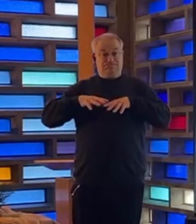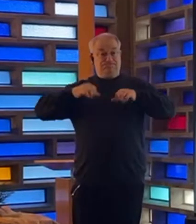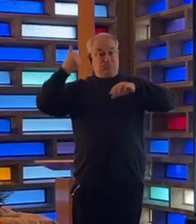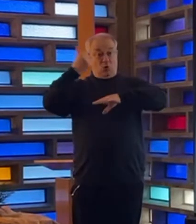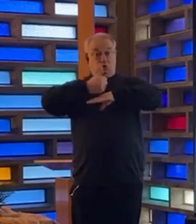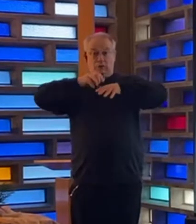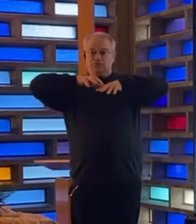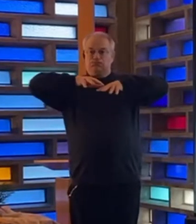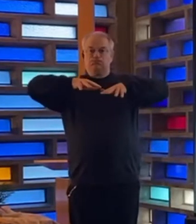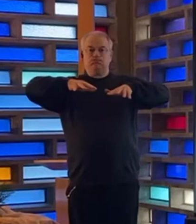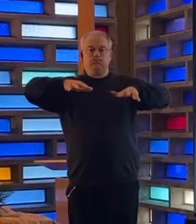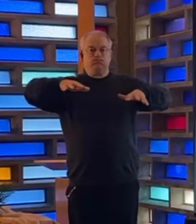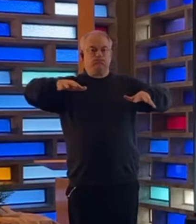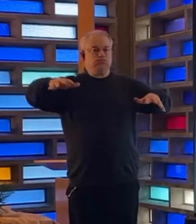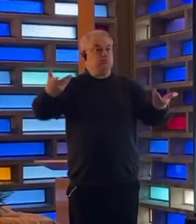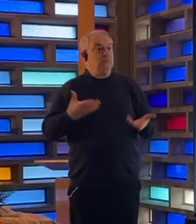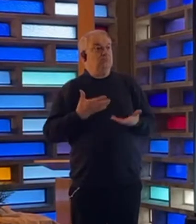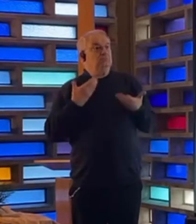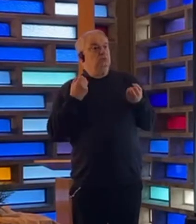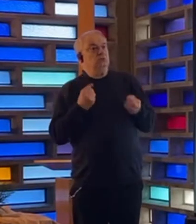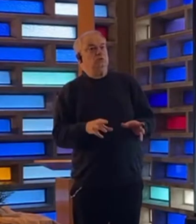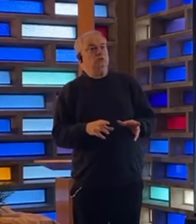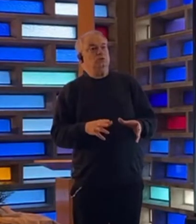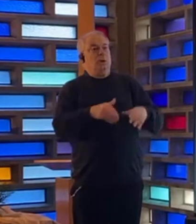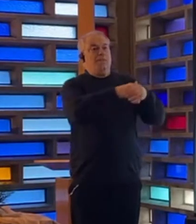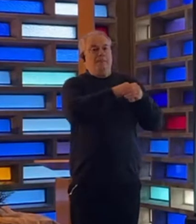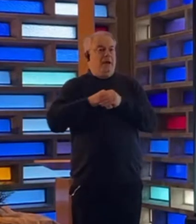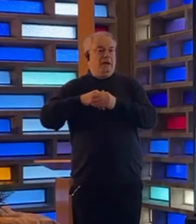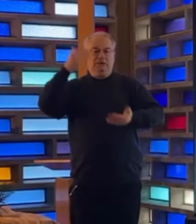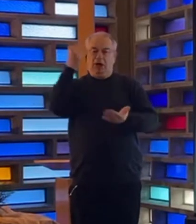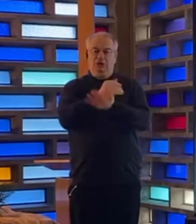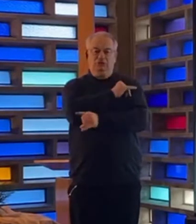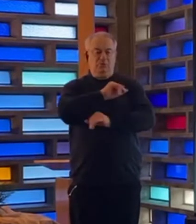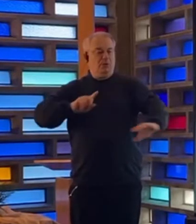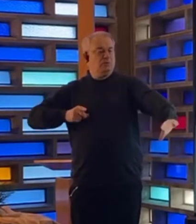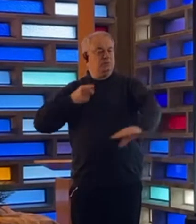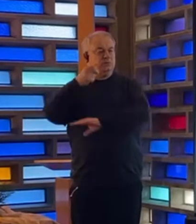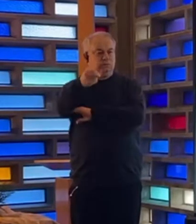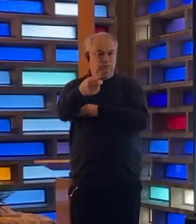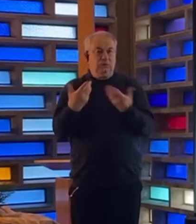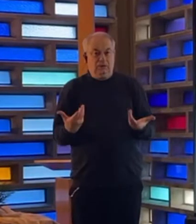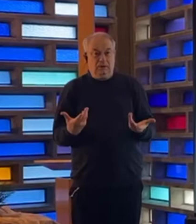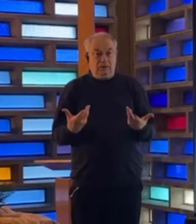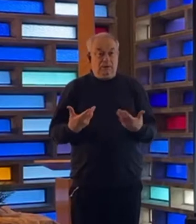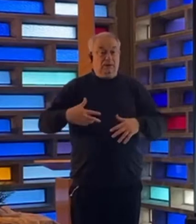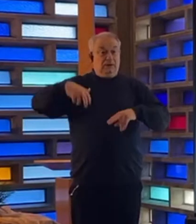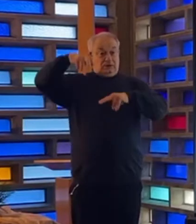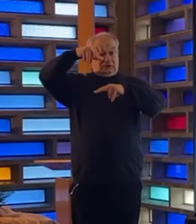autorité et assurera une paix sans fin. Il occupera le siège royal de la